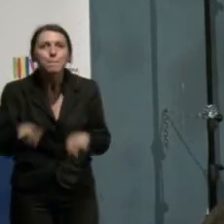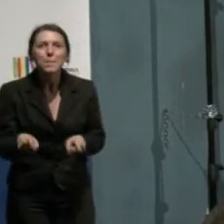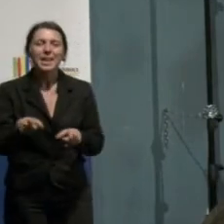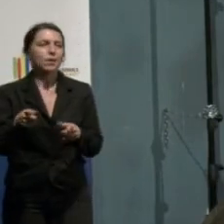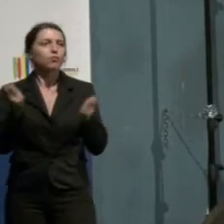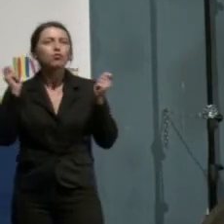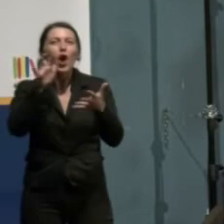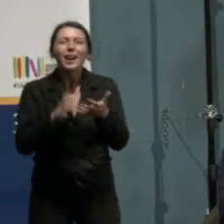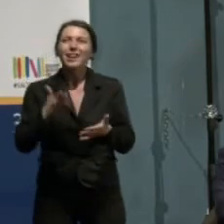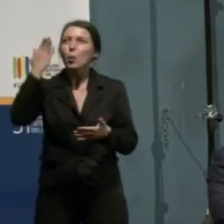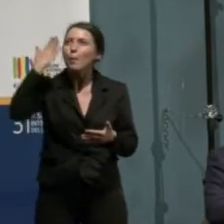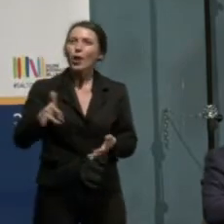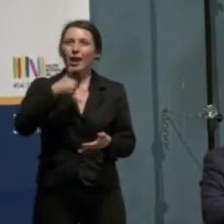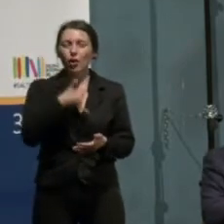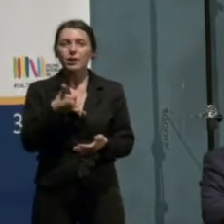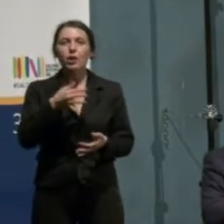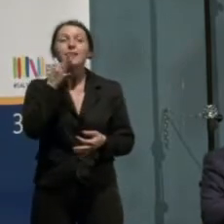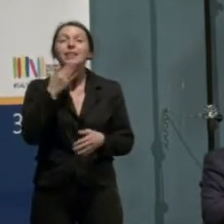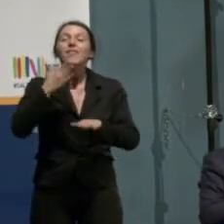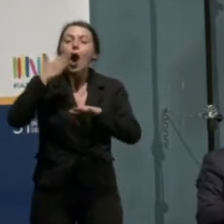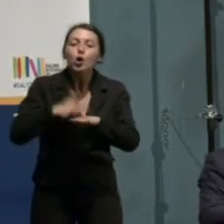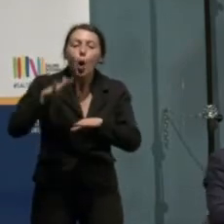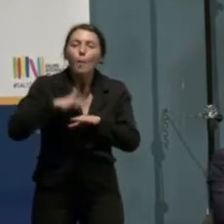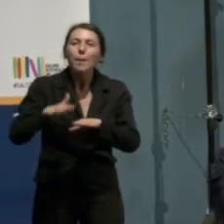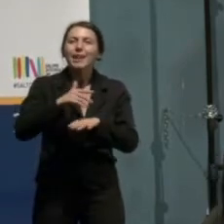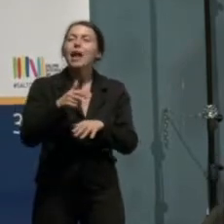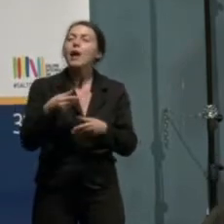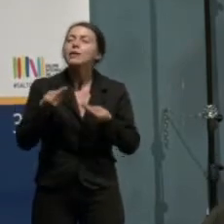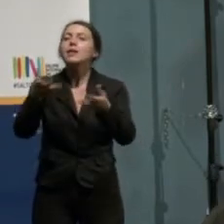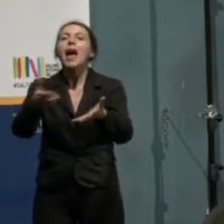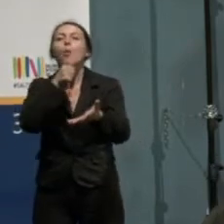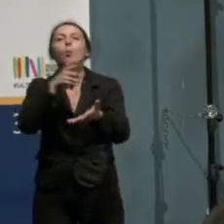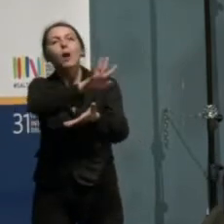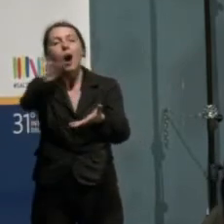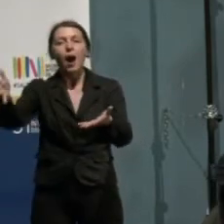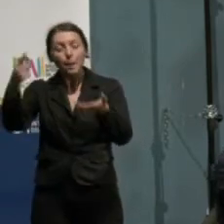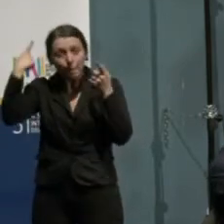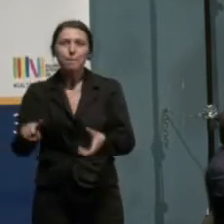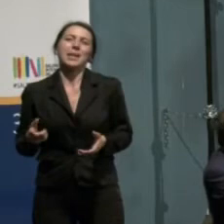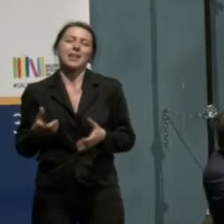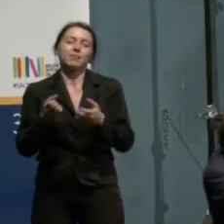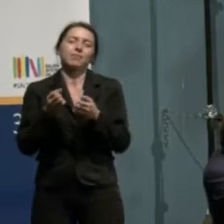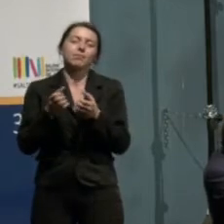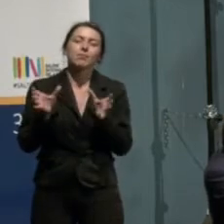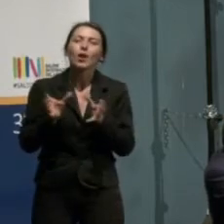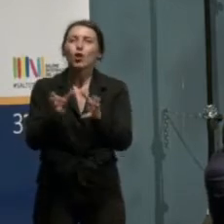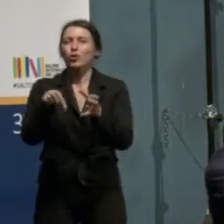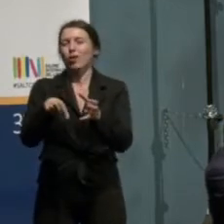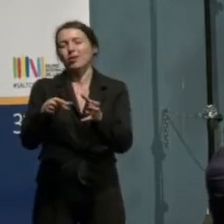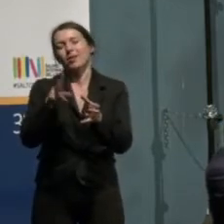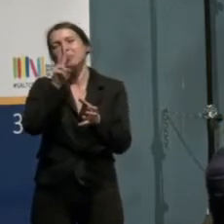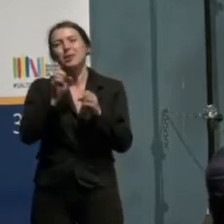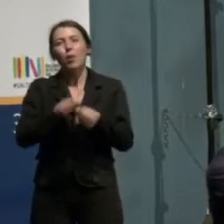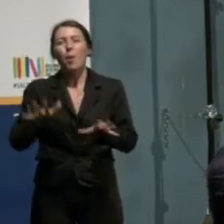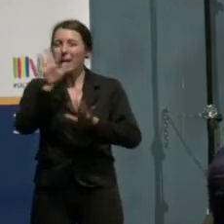serio dove è fondato sulle competenze utili agli altri che sia questa la scorta mediatica noi abbiamo deciso anzi la